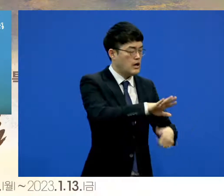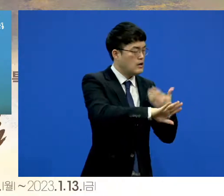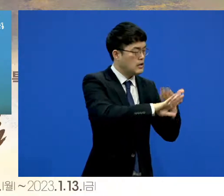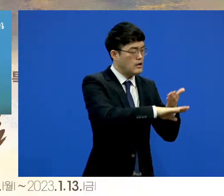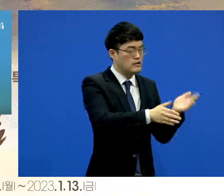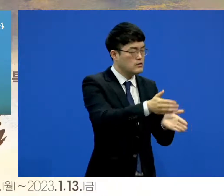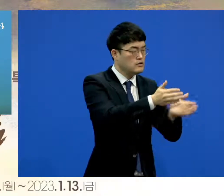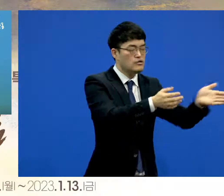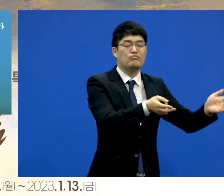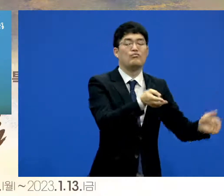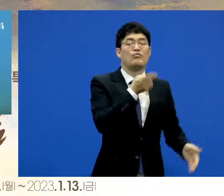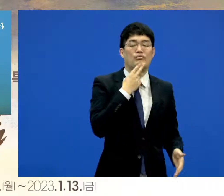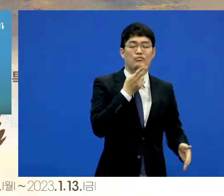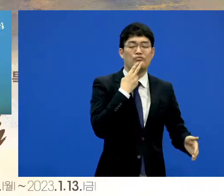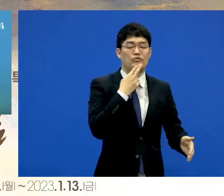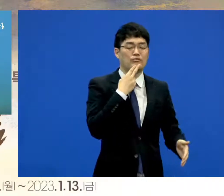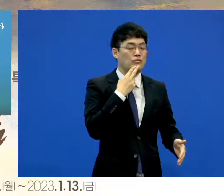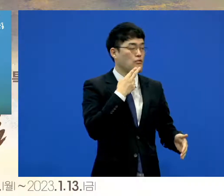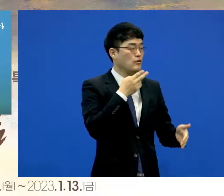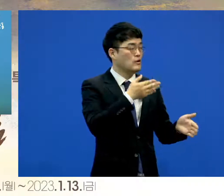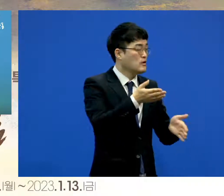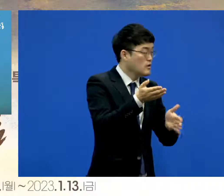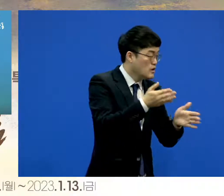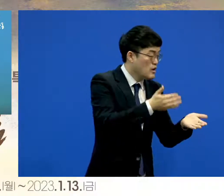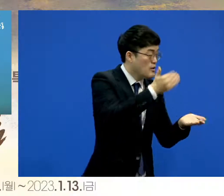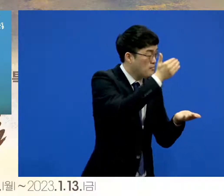돌아온 길 외에는 다른 길이 없어요.